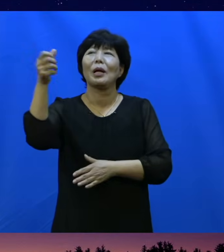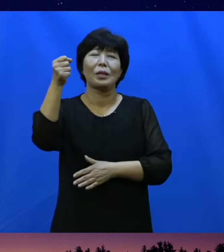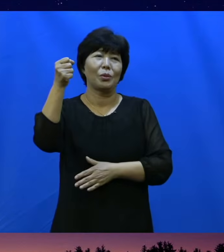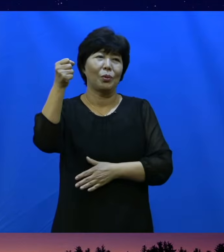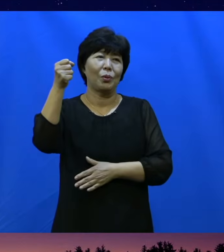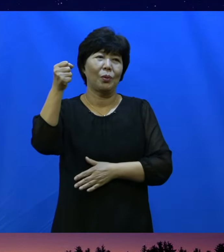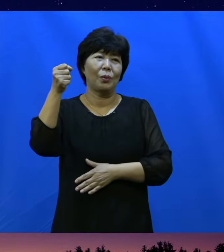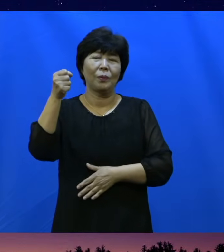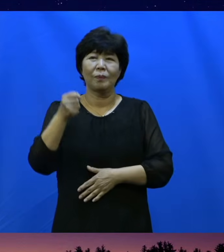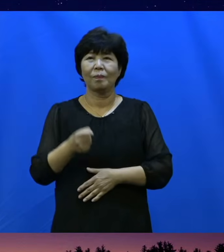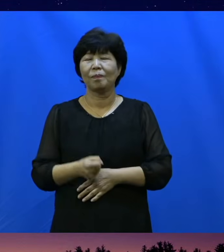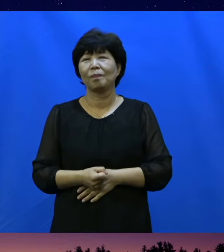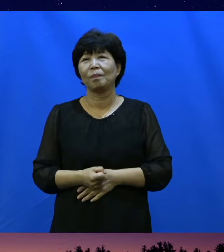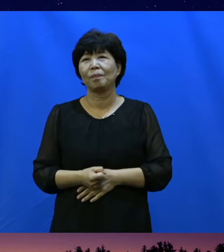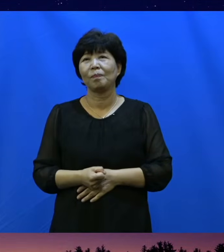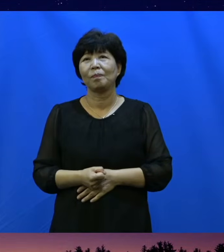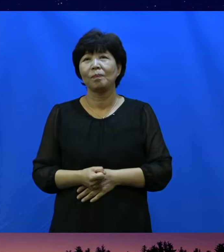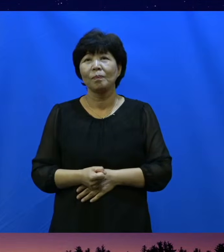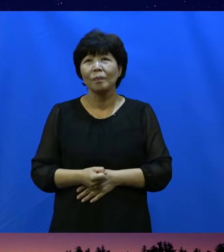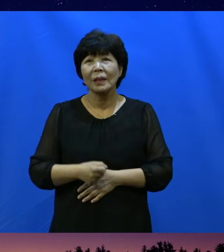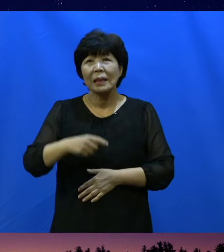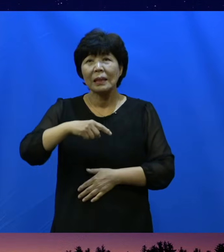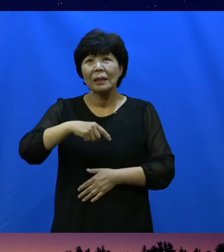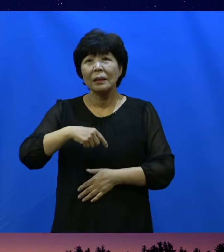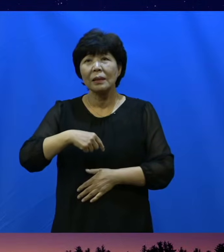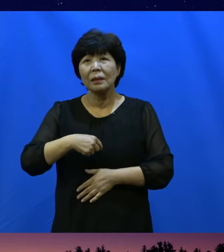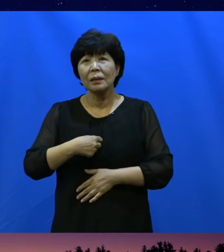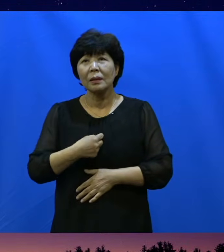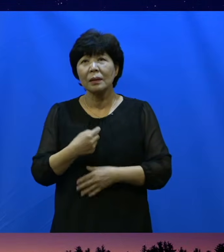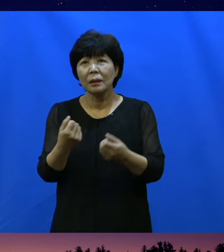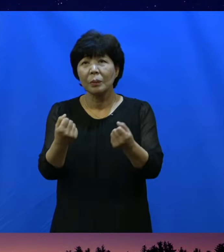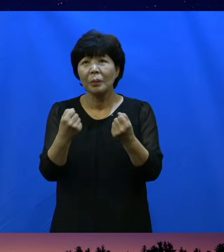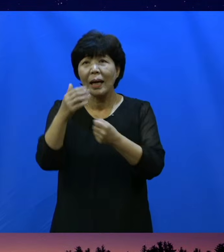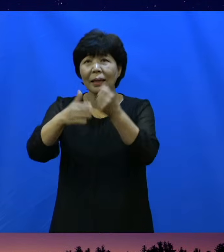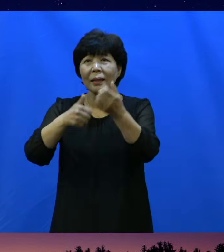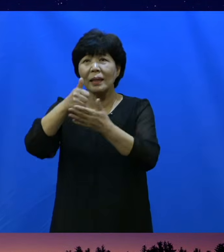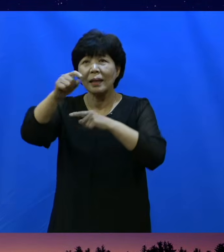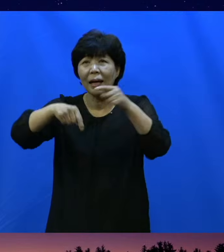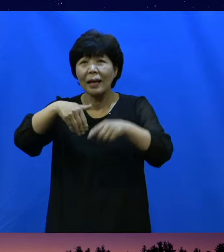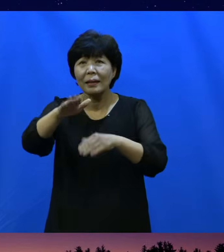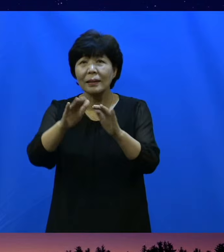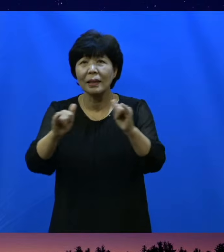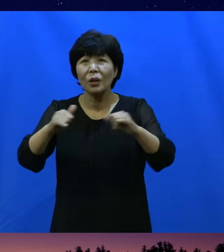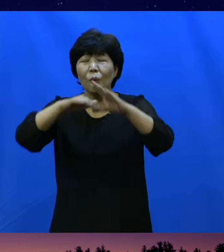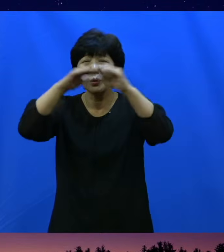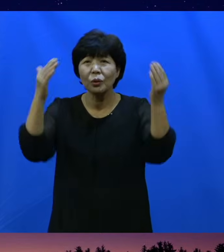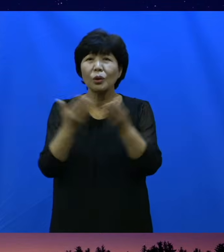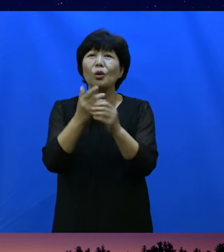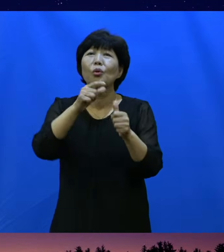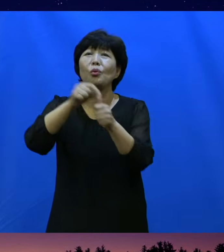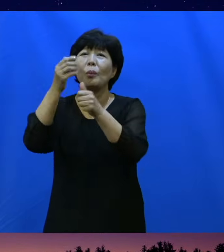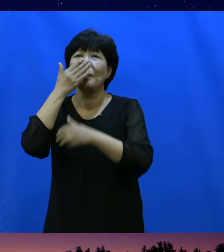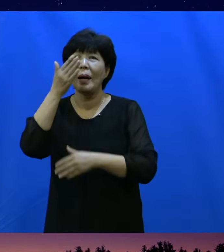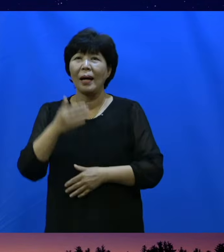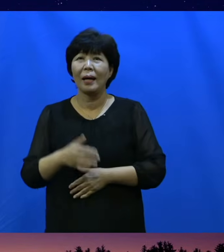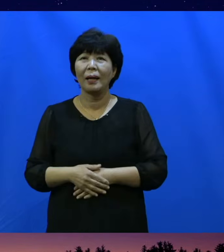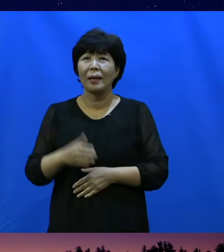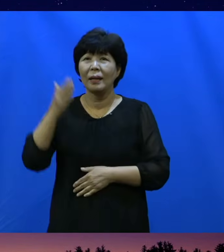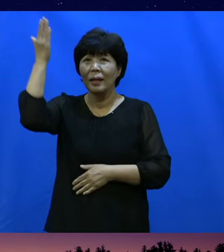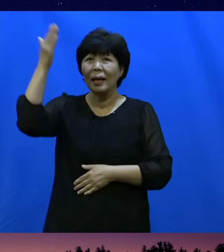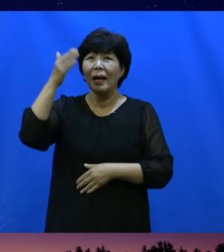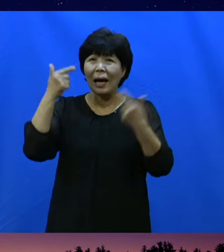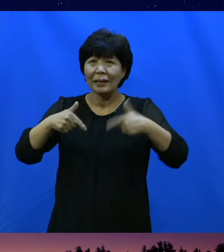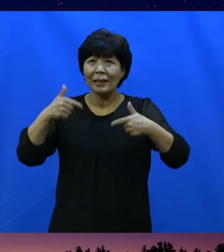자기를 힘입어 하나님께 나아가는 자들을 온전히 구원하실 수 있으니 이는 그가 항상 살아